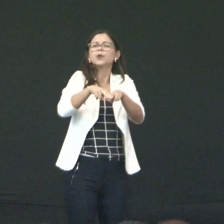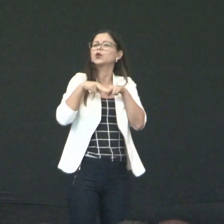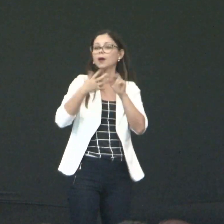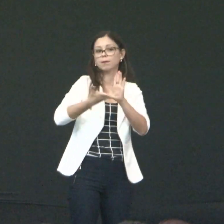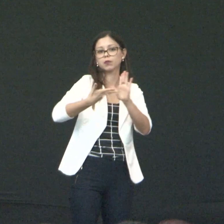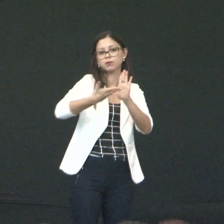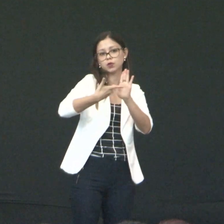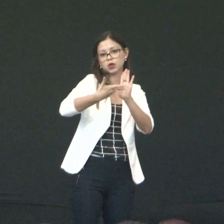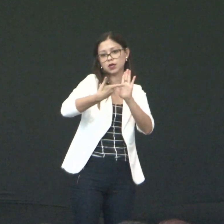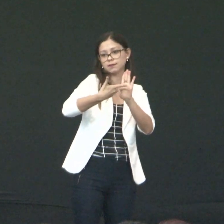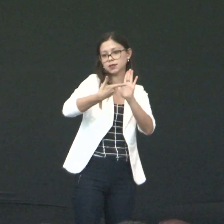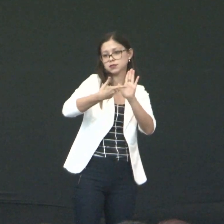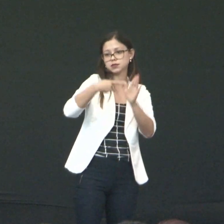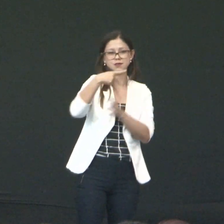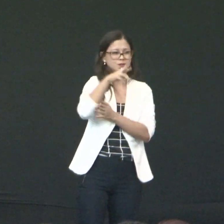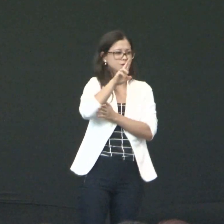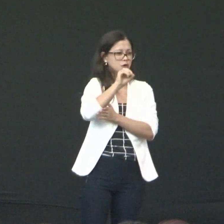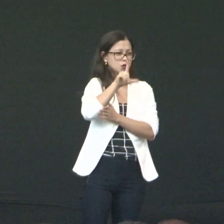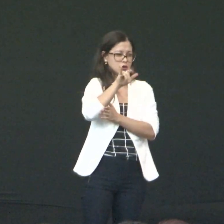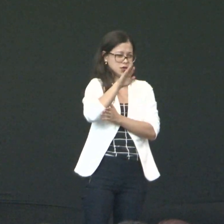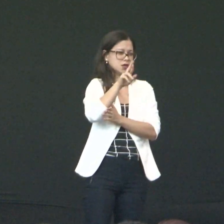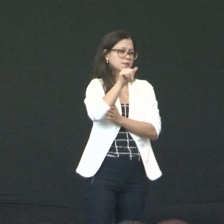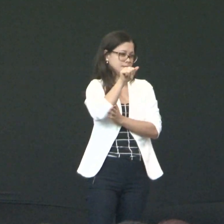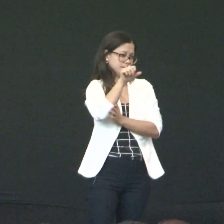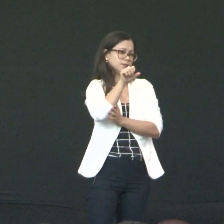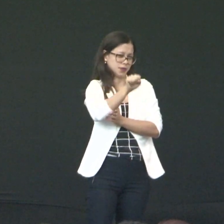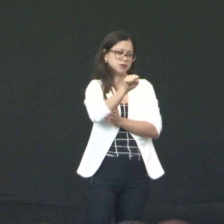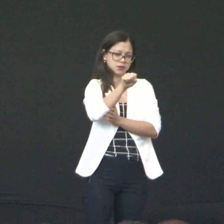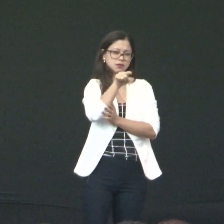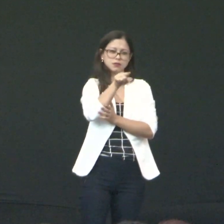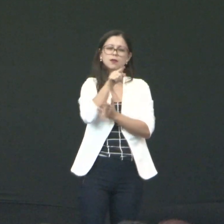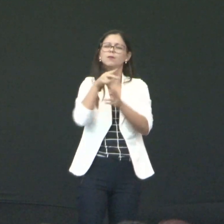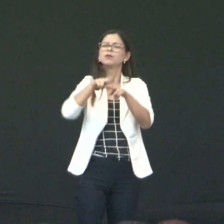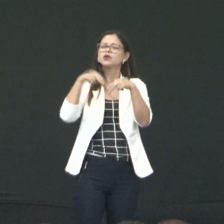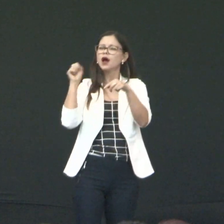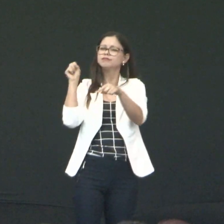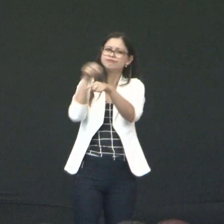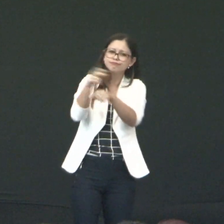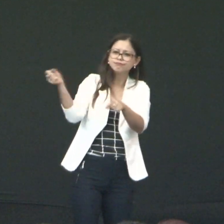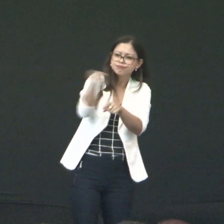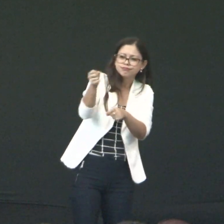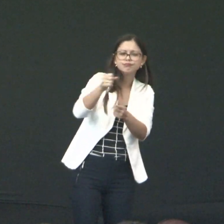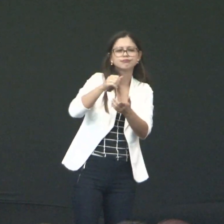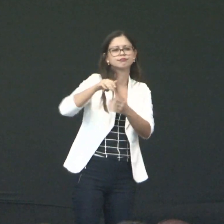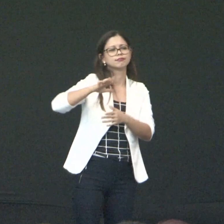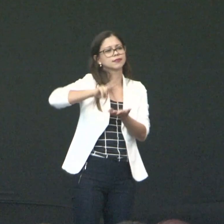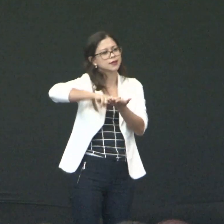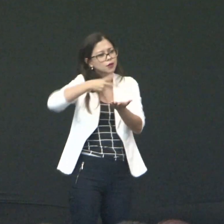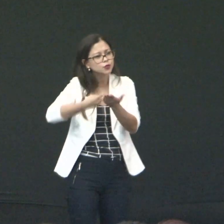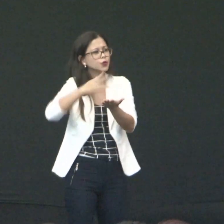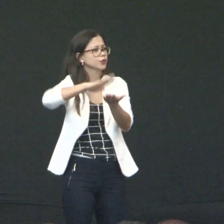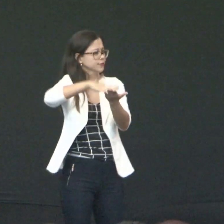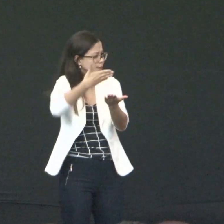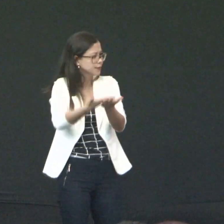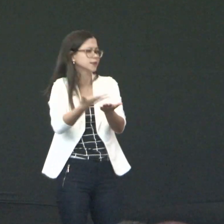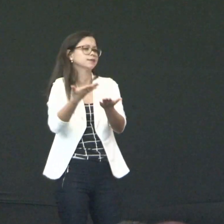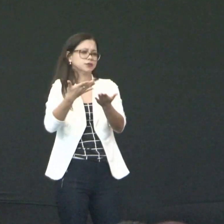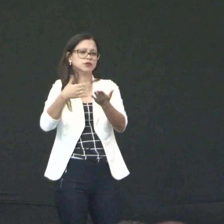A questão do intérprete surdo começa com o estabelecimento da prova de